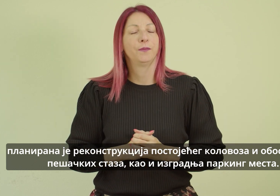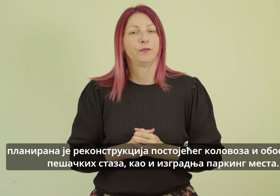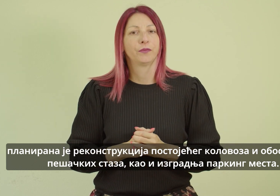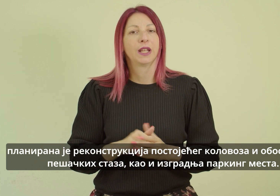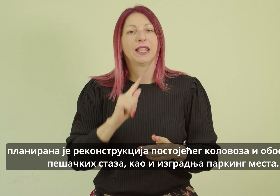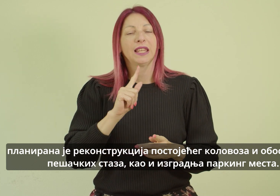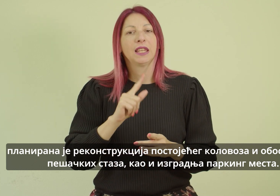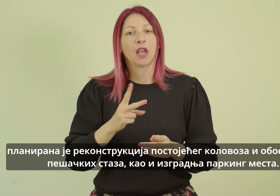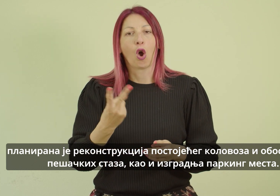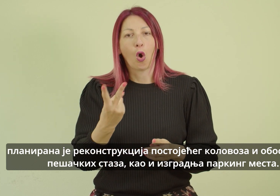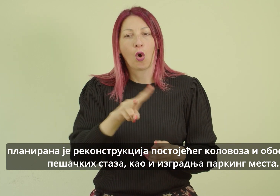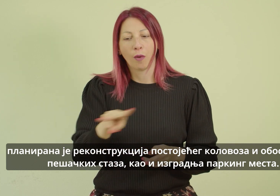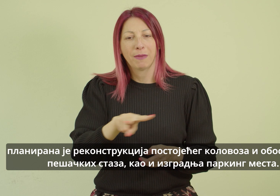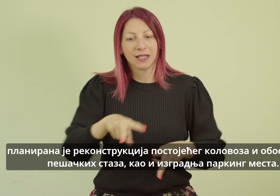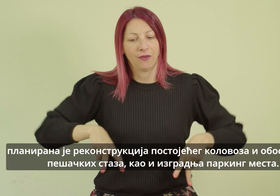i obostranih pešačkih staza,